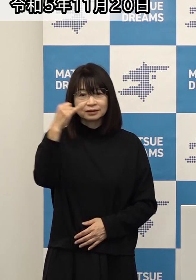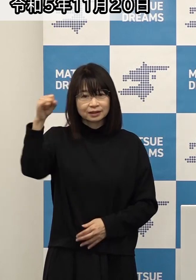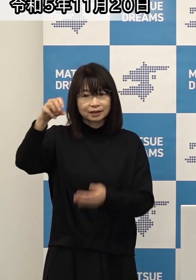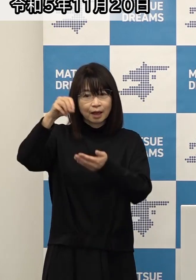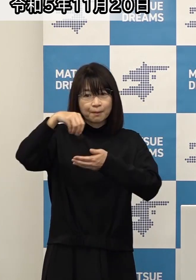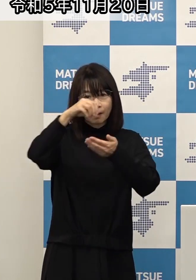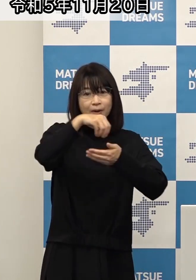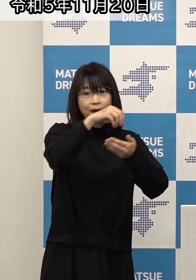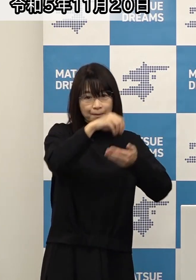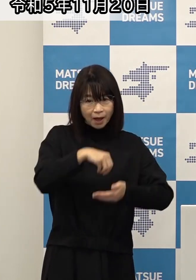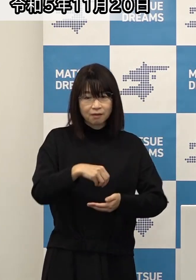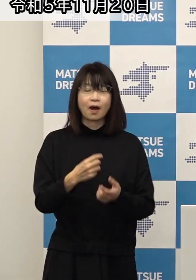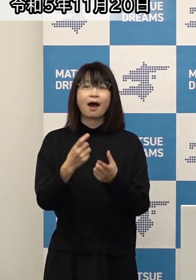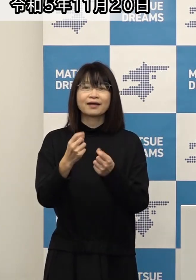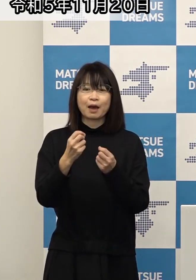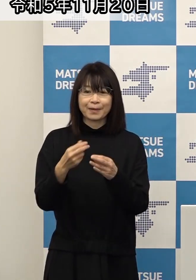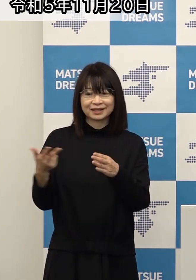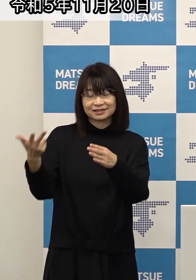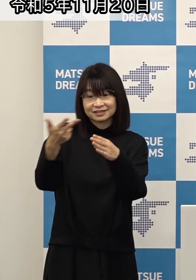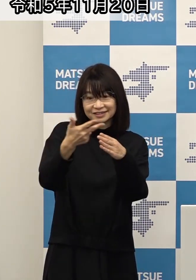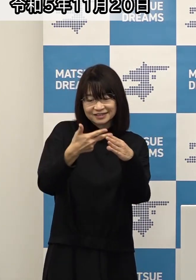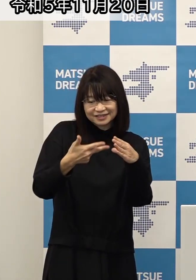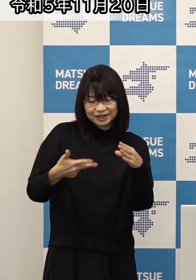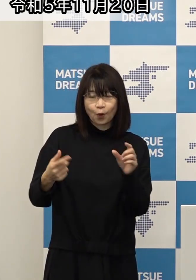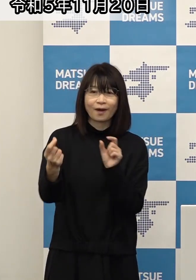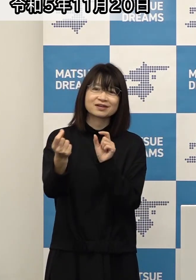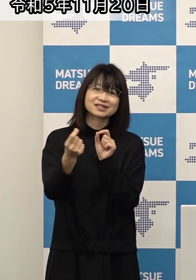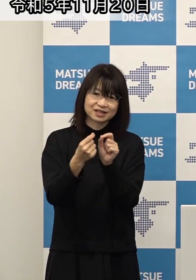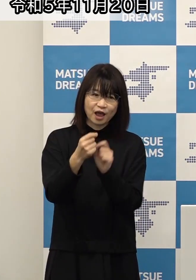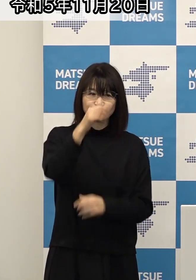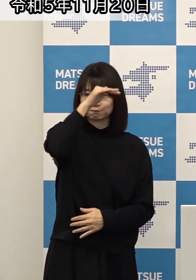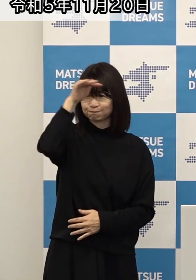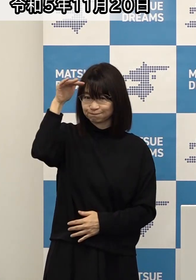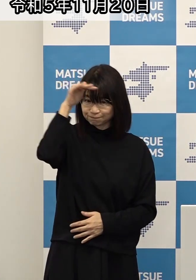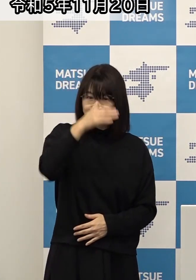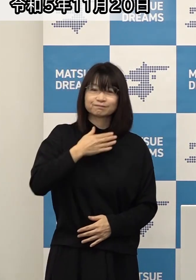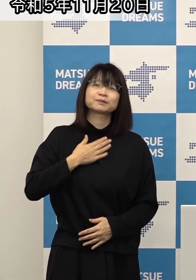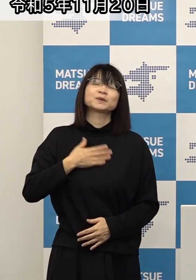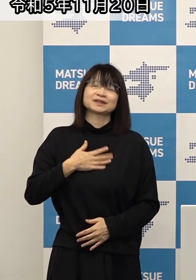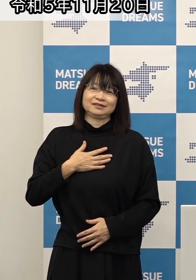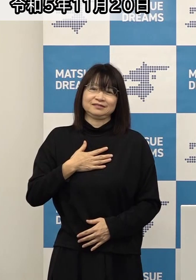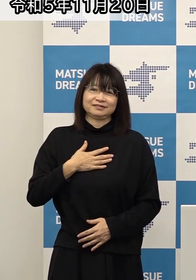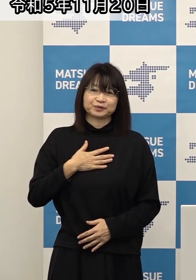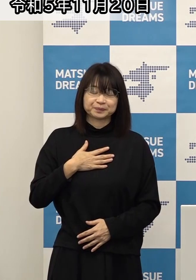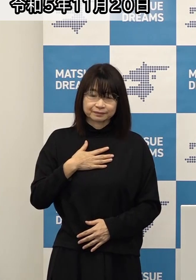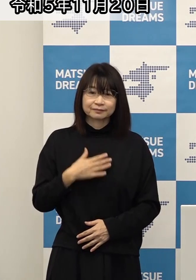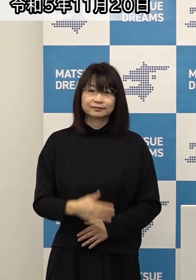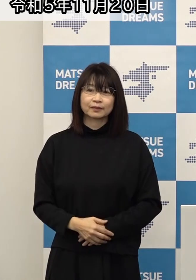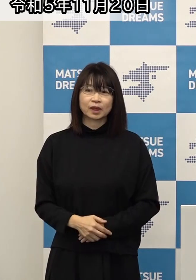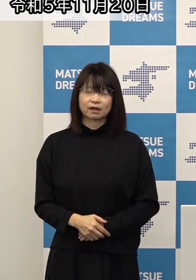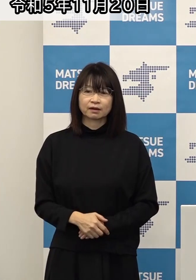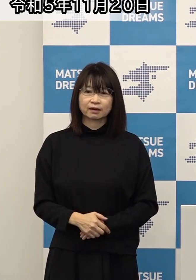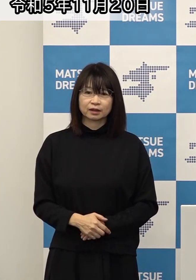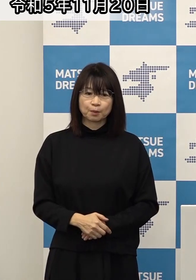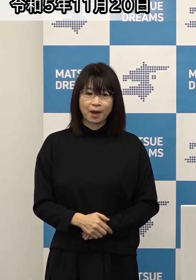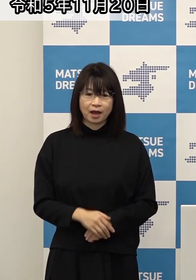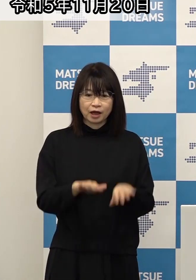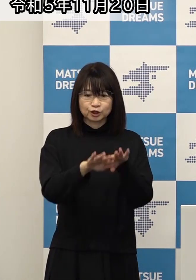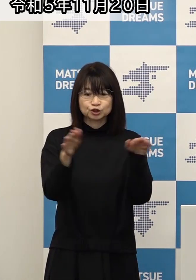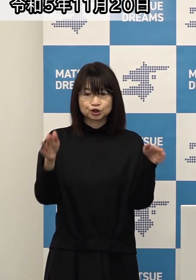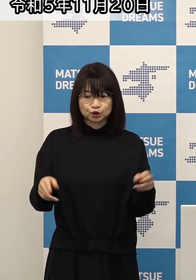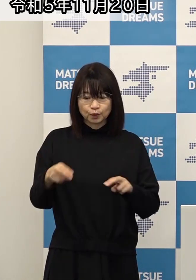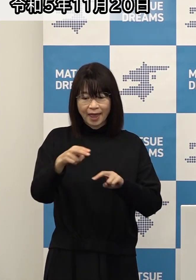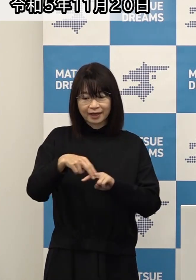っぱり宍道湖がこんだけ近いところでですね、非常に見晴らしがよく気持ちよく過ごせるところで、机や椅子も置いてます